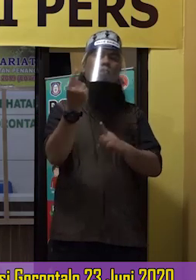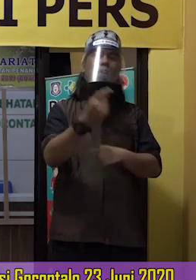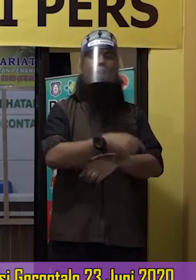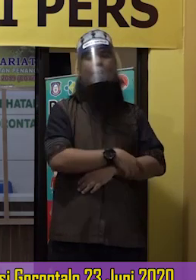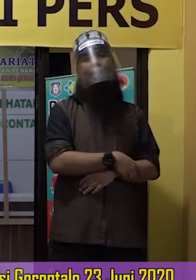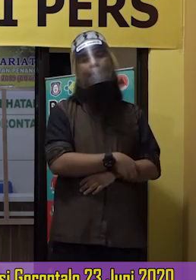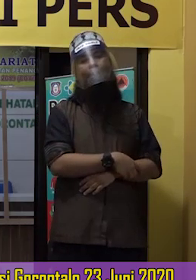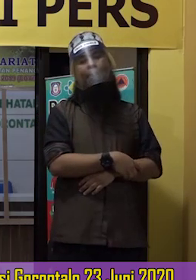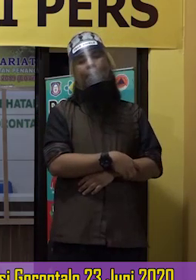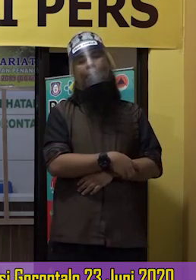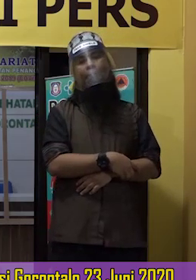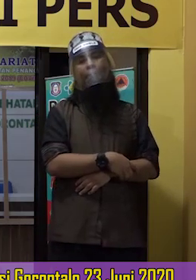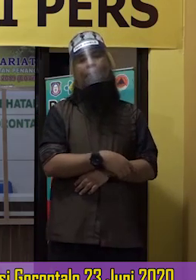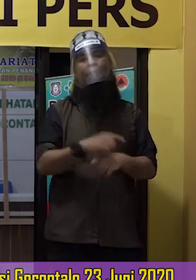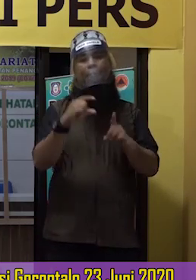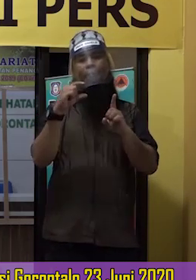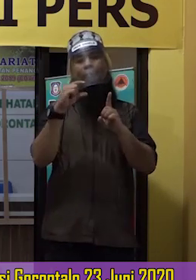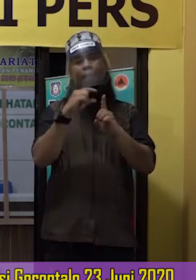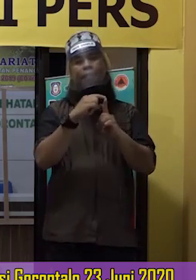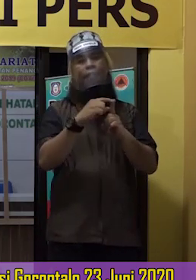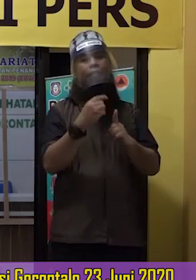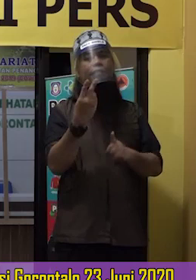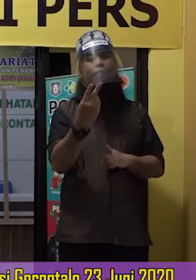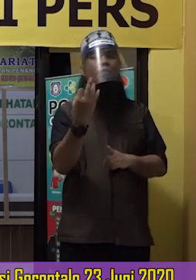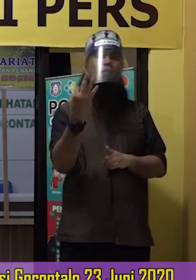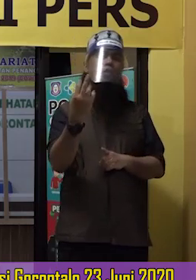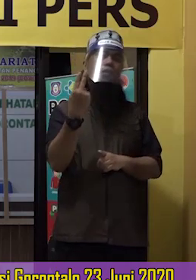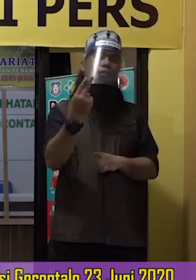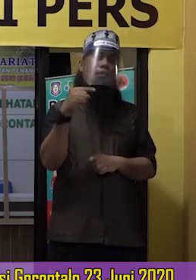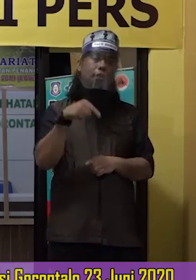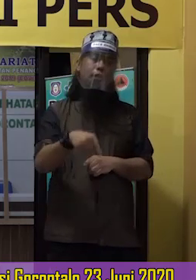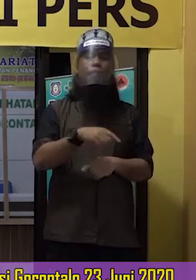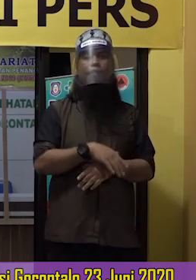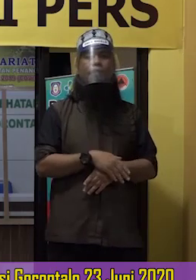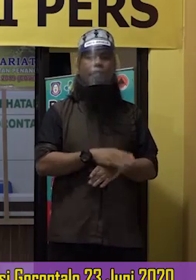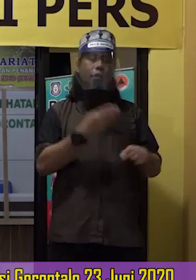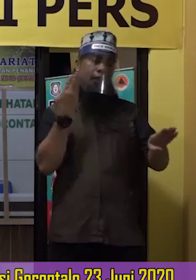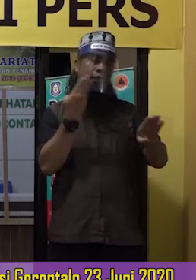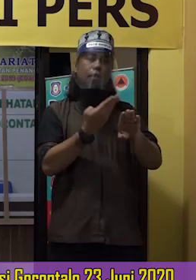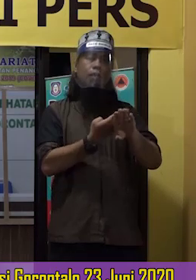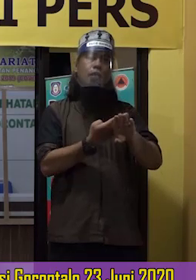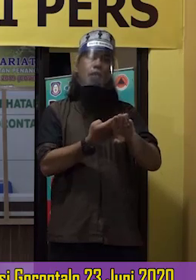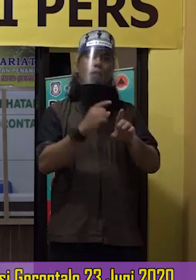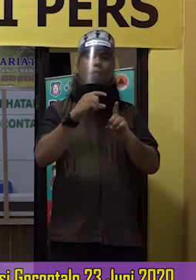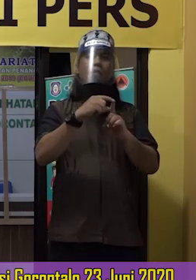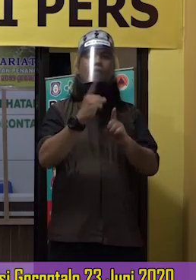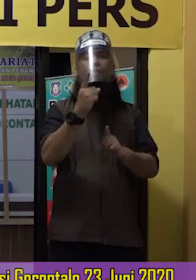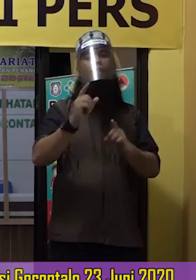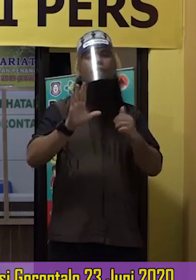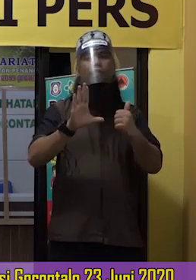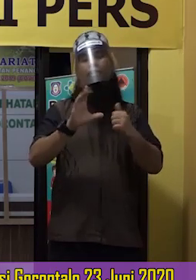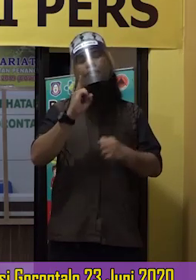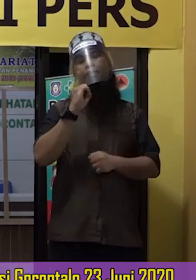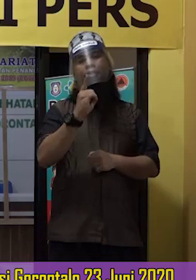Gorontalo. Pasien 233 ini juga merupakan tracking kontak dari pasien 161